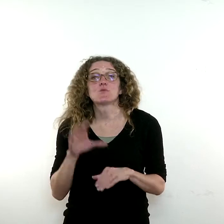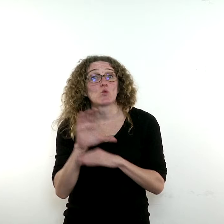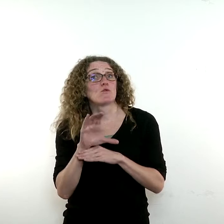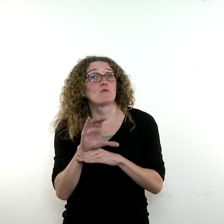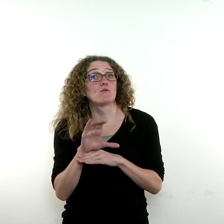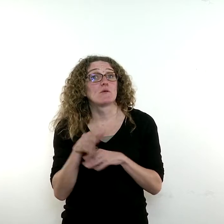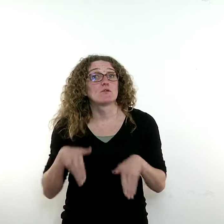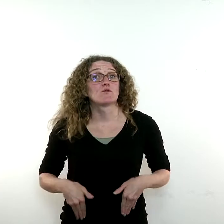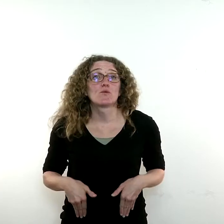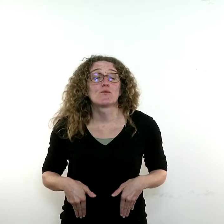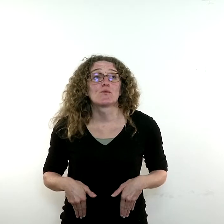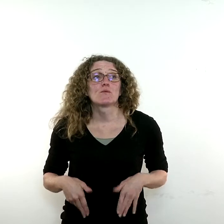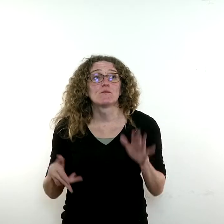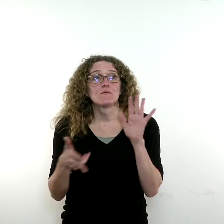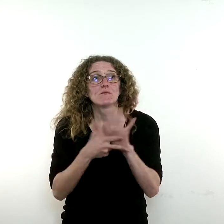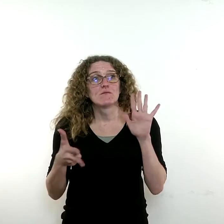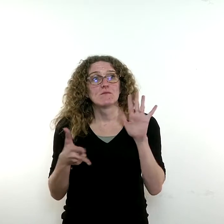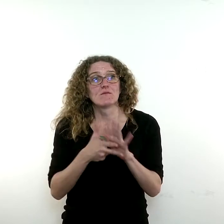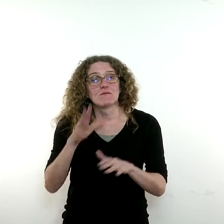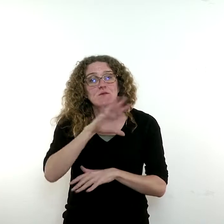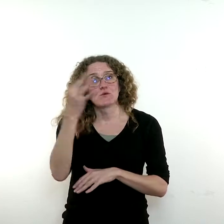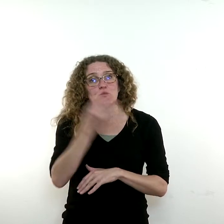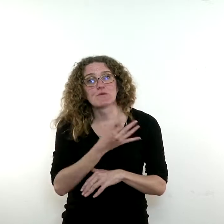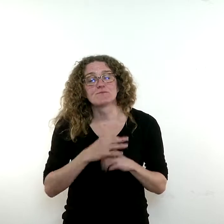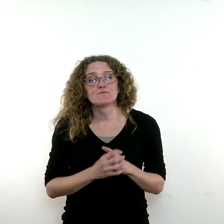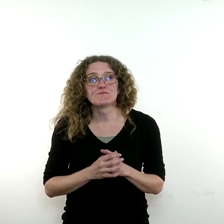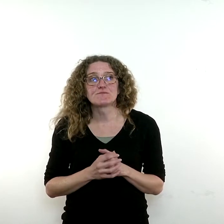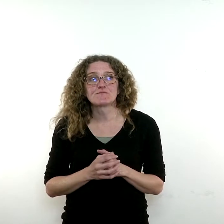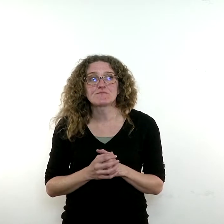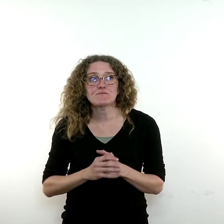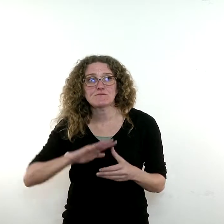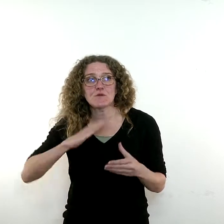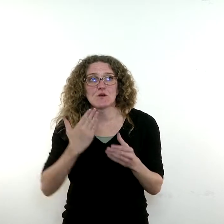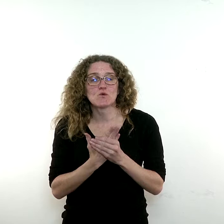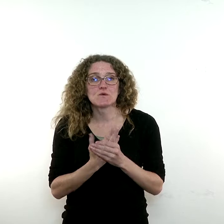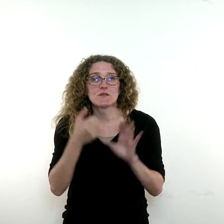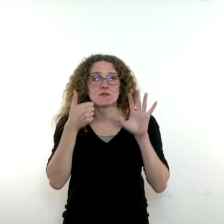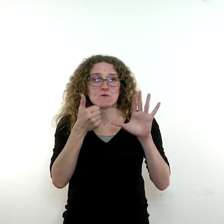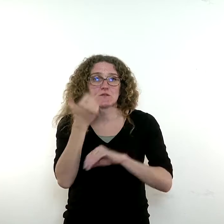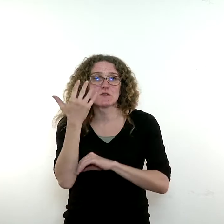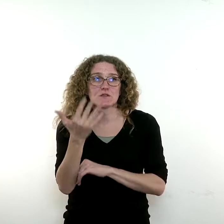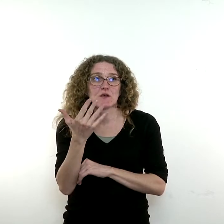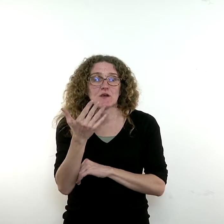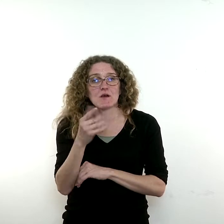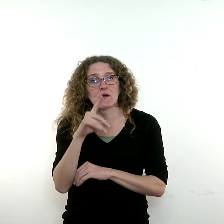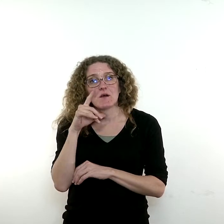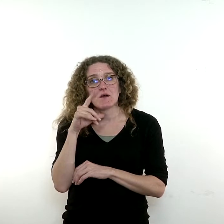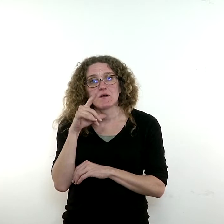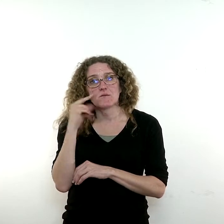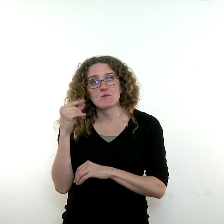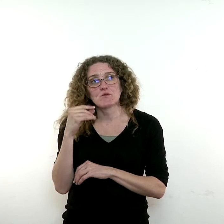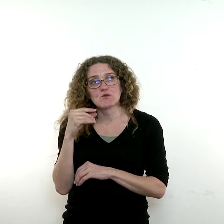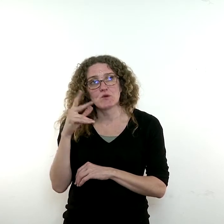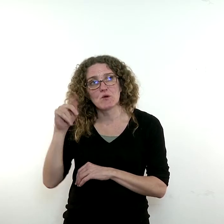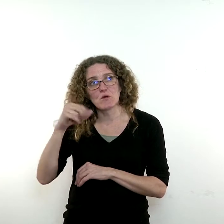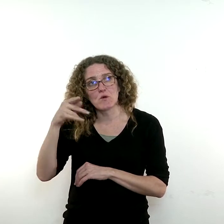Contre? Abstention? Adopté à l'unanimité. Affaire 65, Monsieur El Kaddoussi Abdili